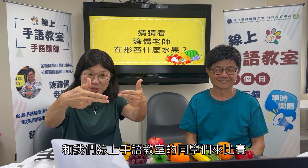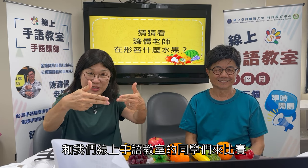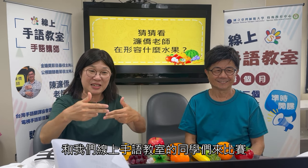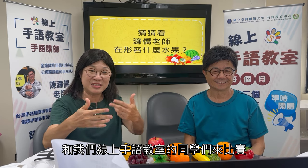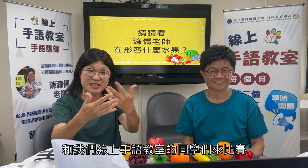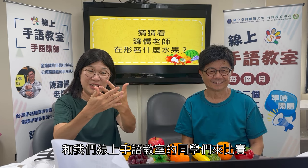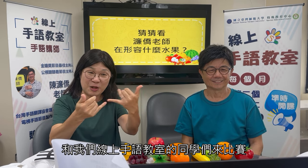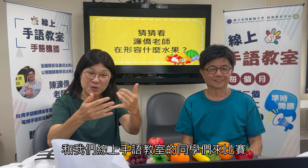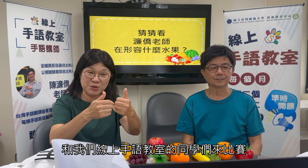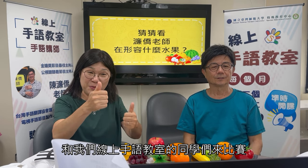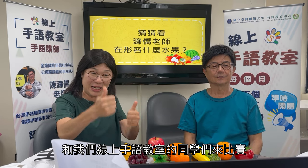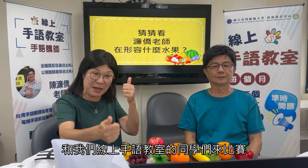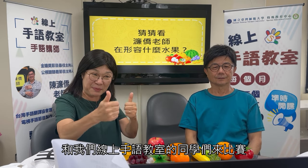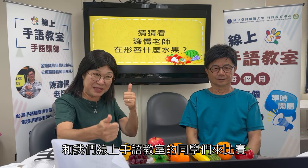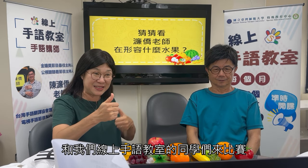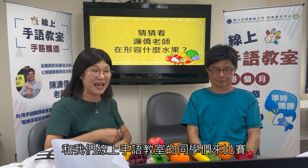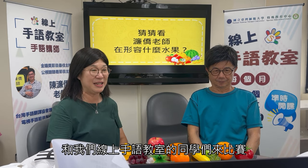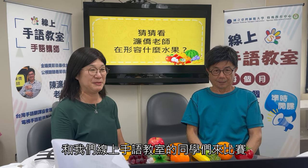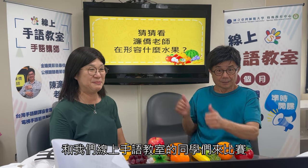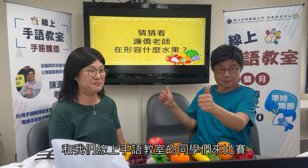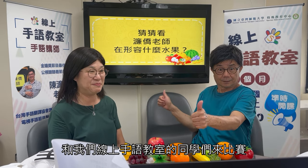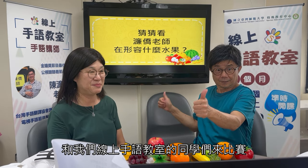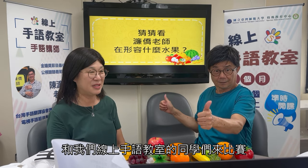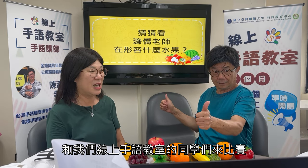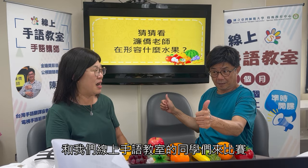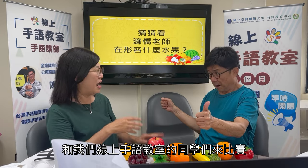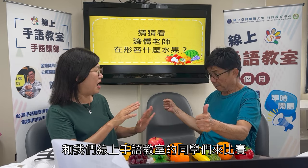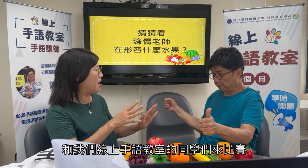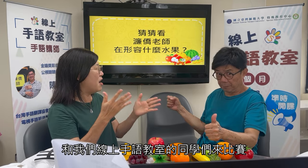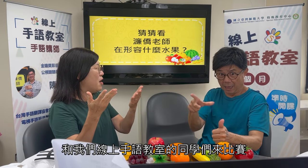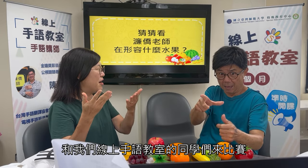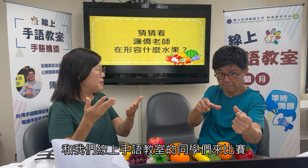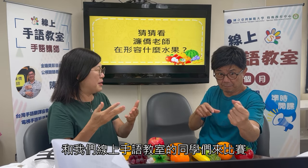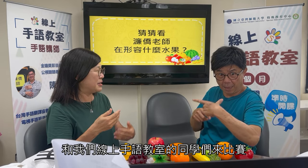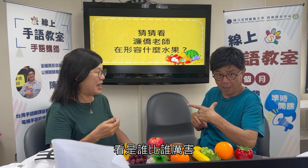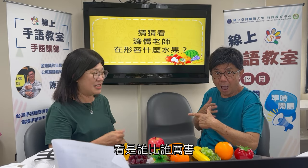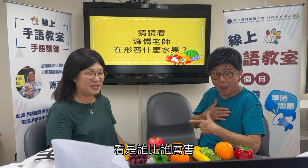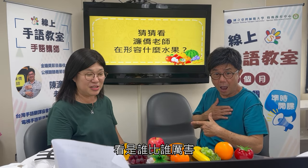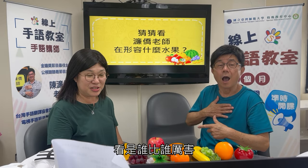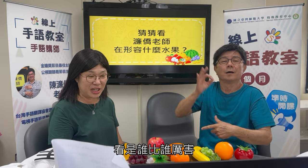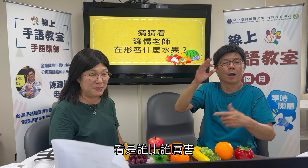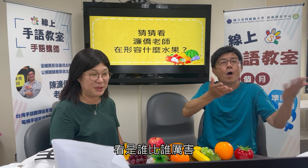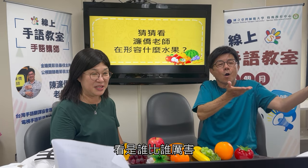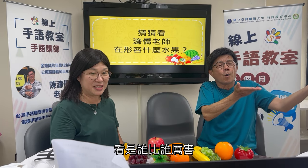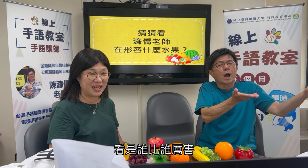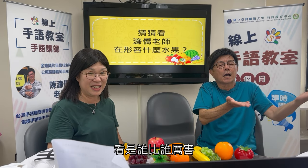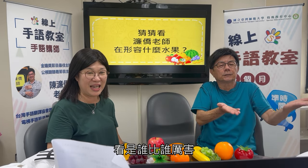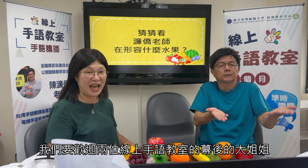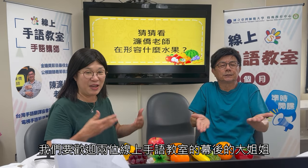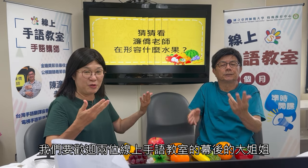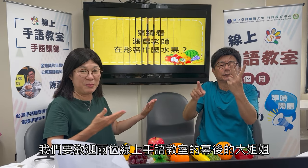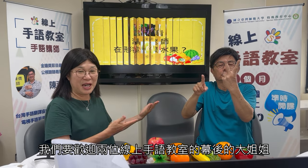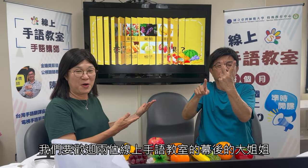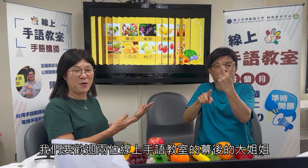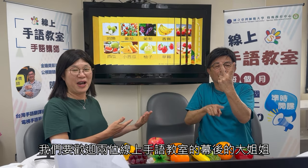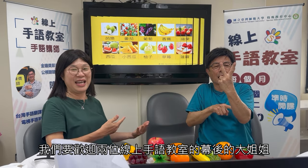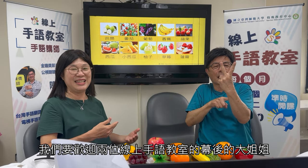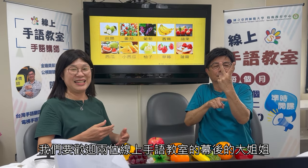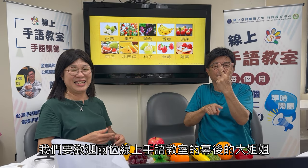教室的同学们来比赛。好，看是谁比谁厉害。我们要欢迎